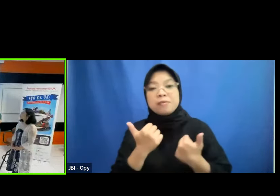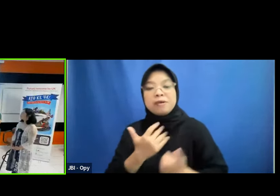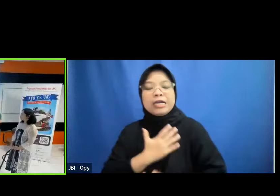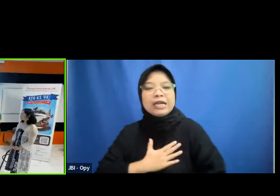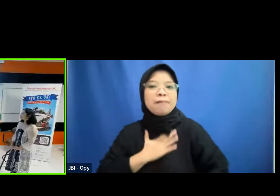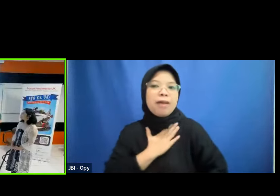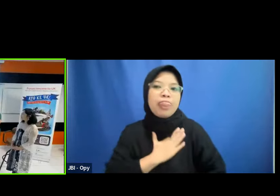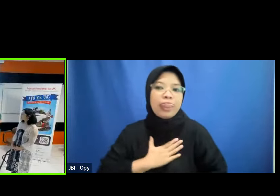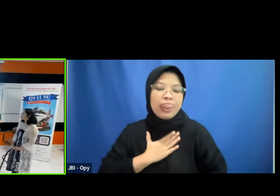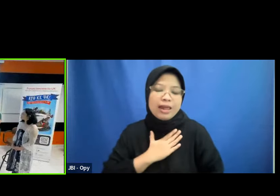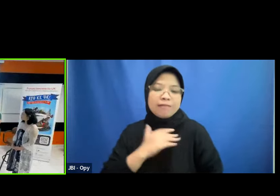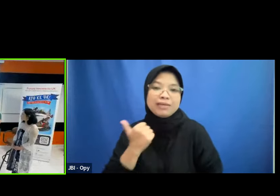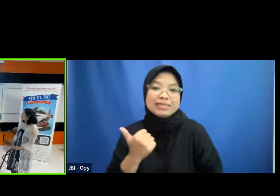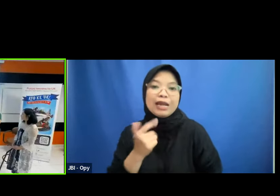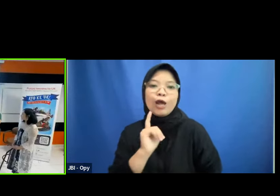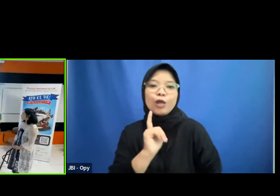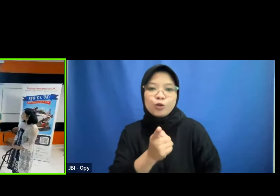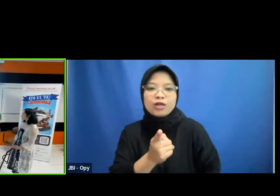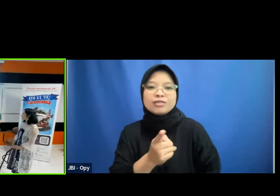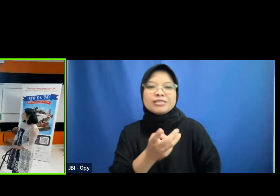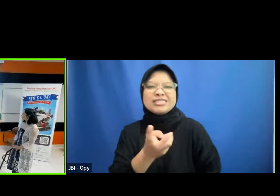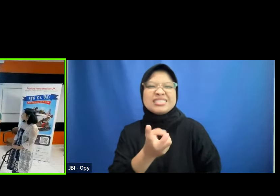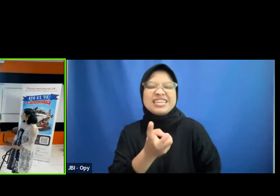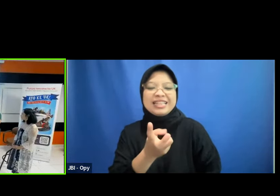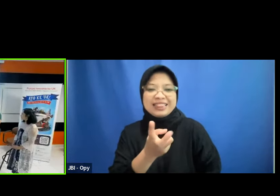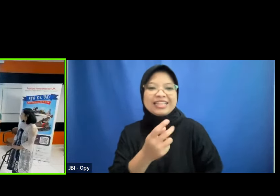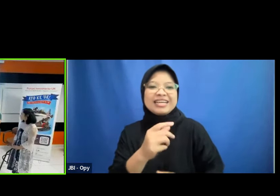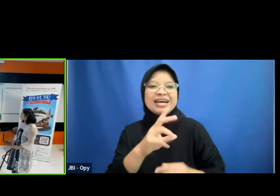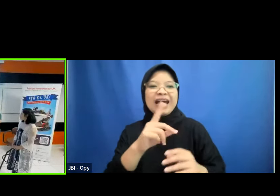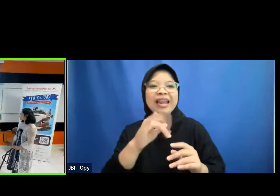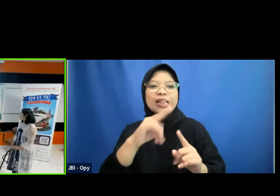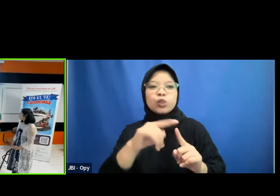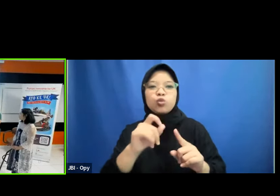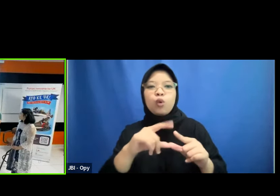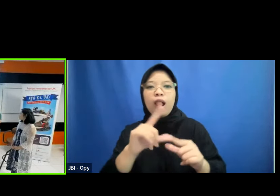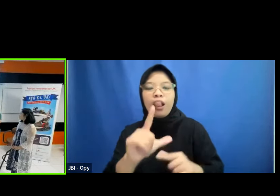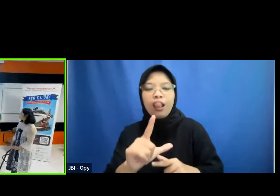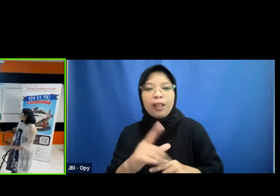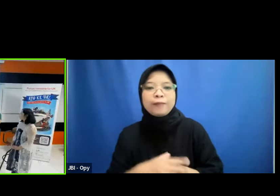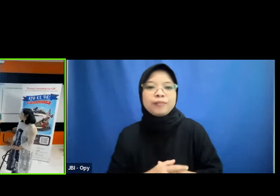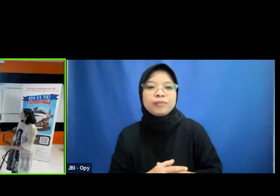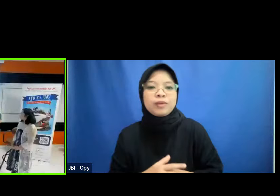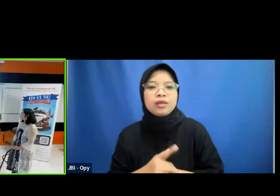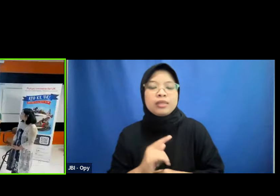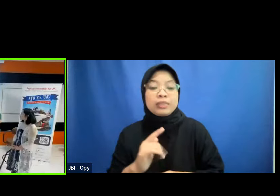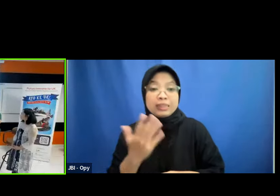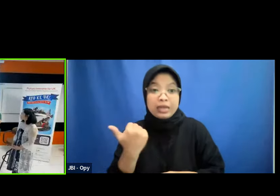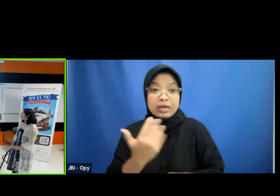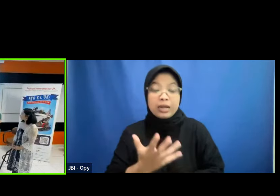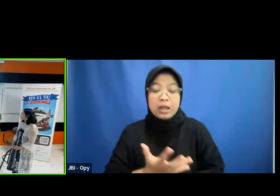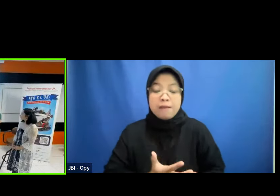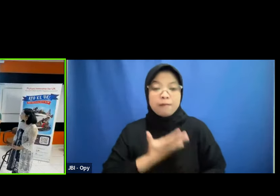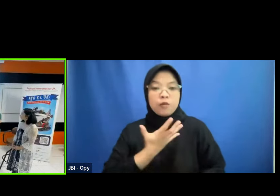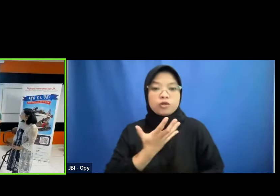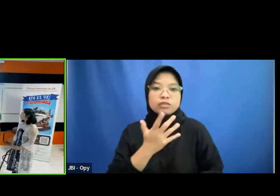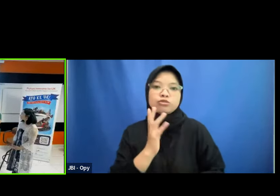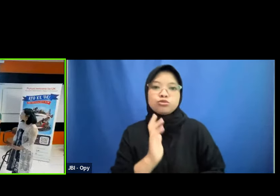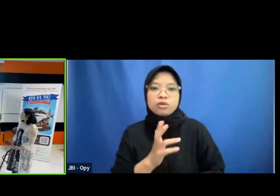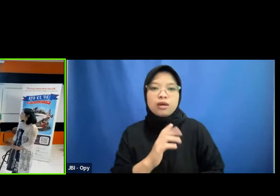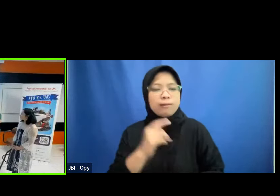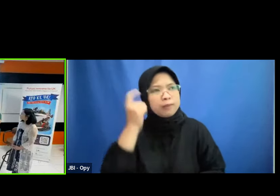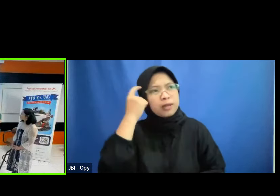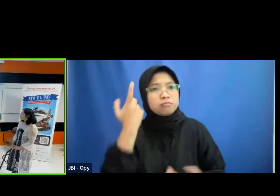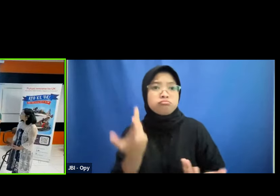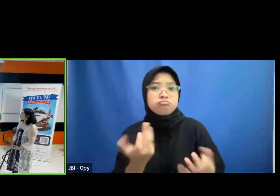nyaman Nah itu mungkin tadi ritual ya E tadi emosi udah menurut saya enggak enggak ada